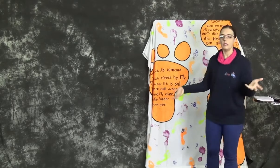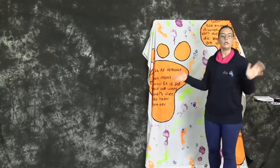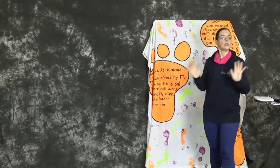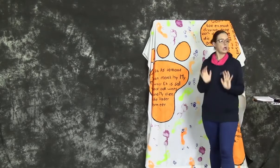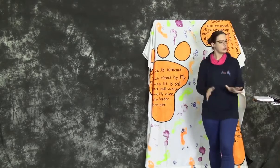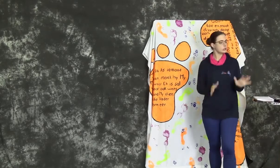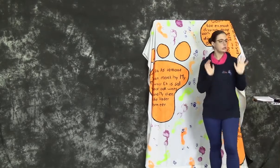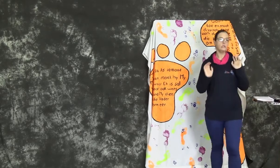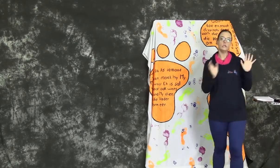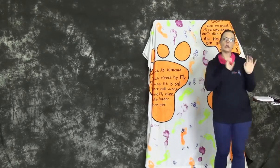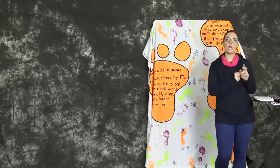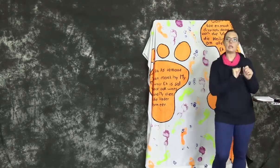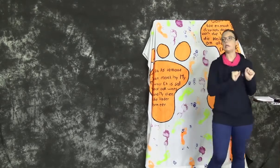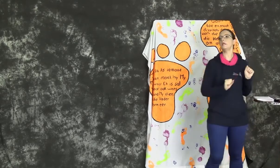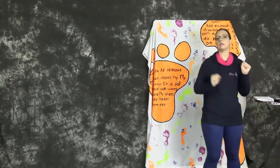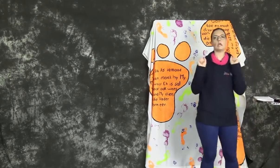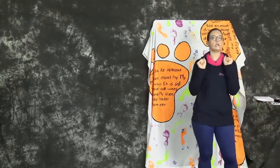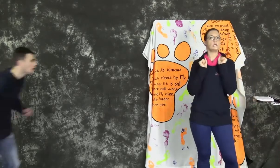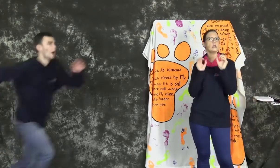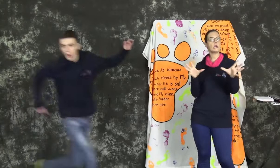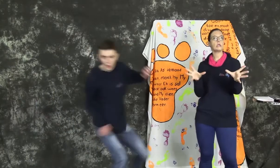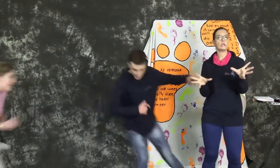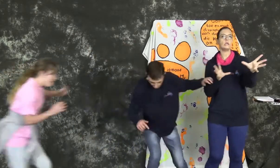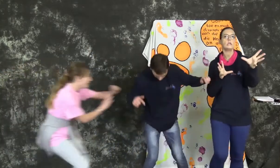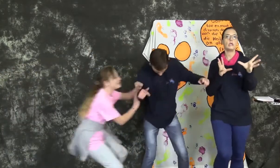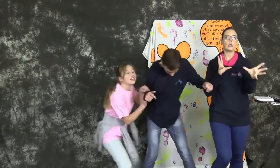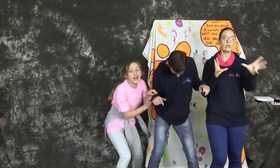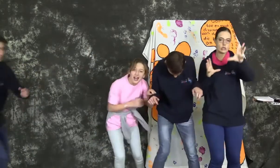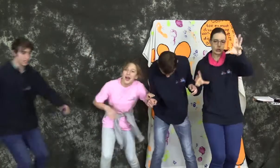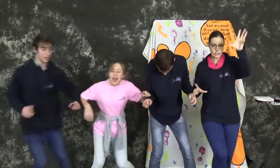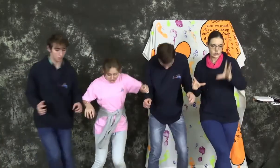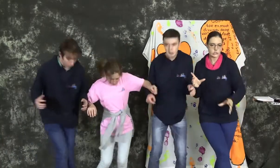julle almal en welkom by nog 'n deel van Vrug. Okay,